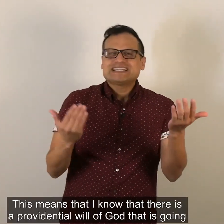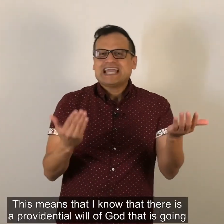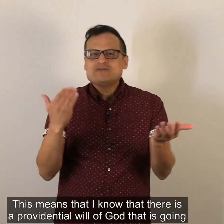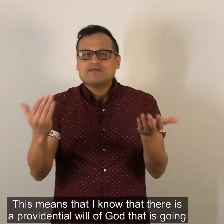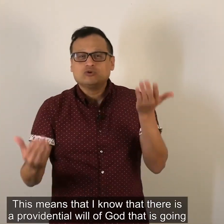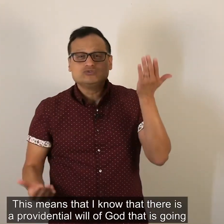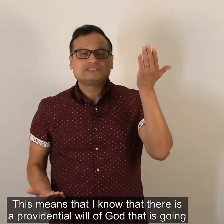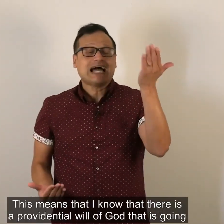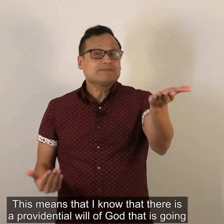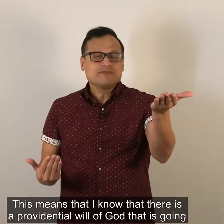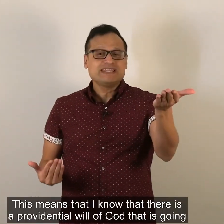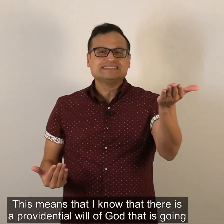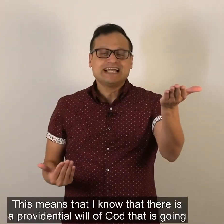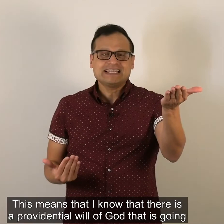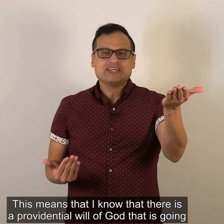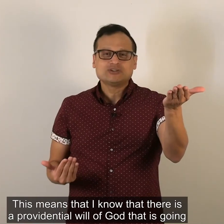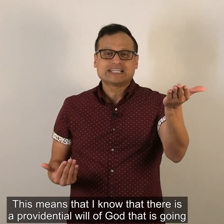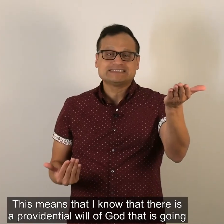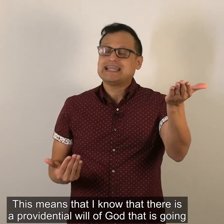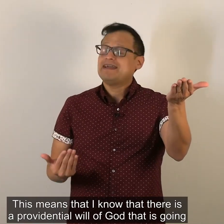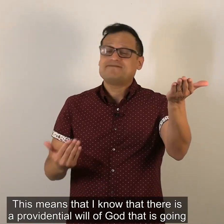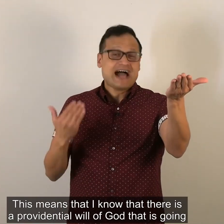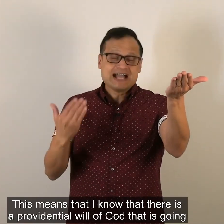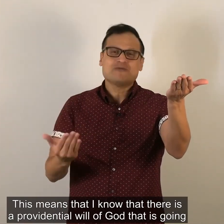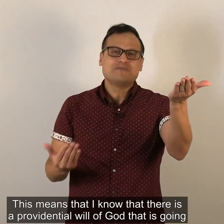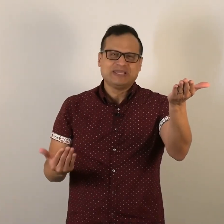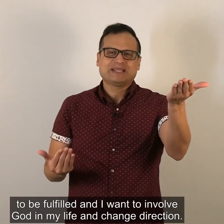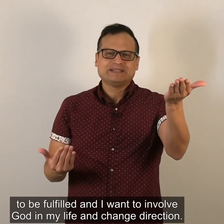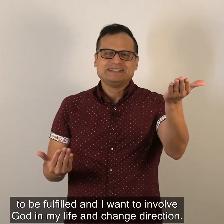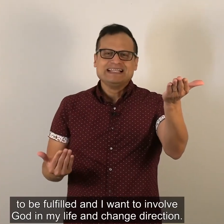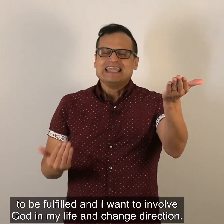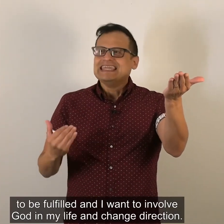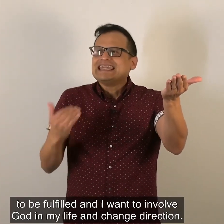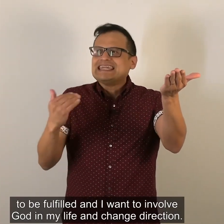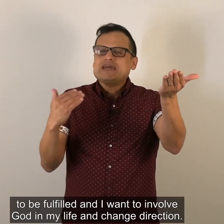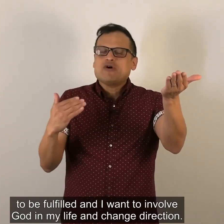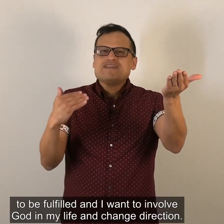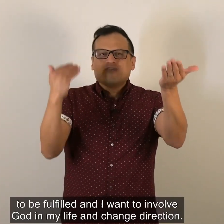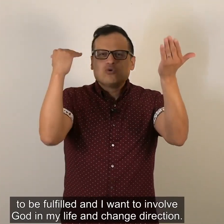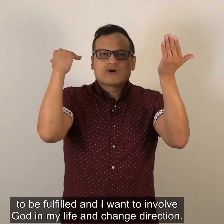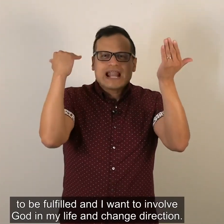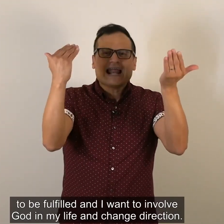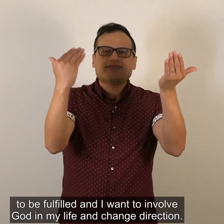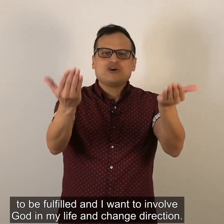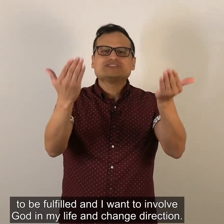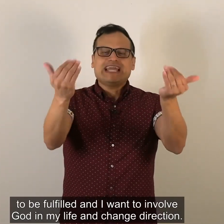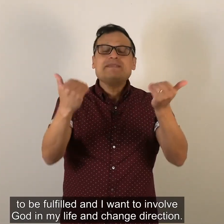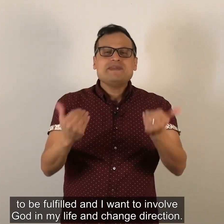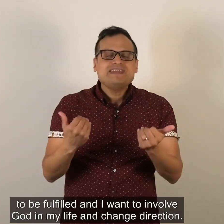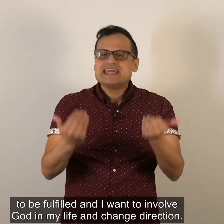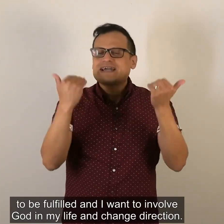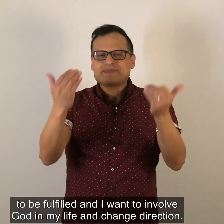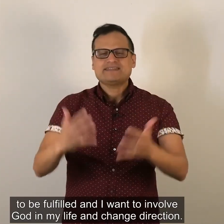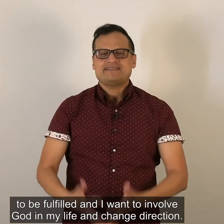hay una voluntad providencial de Dios que se va a cumplir y que quiero involucrar a Dios en mi vida y cambiar de